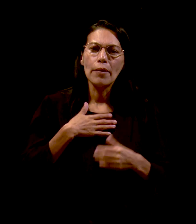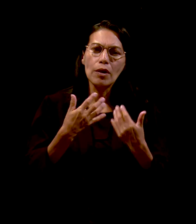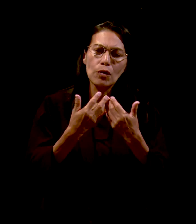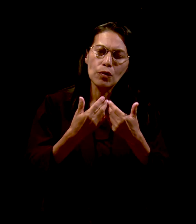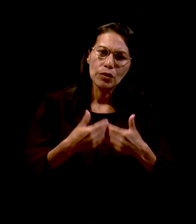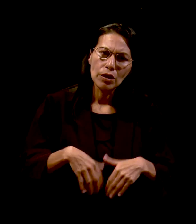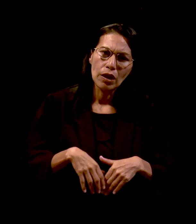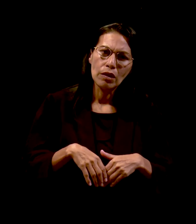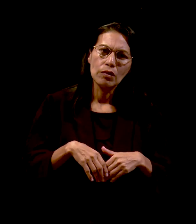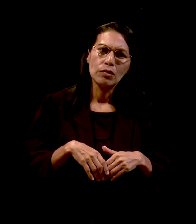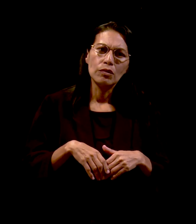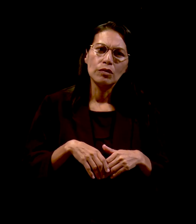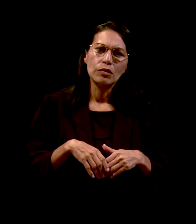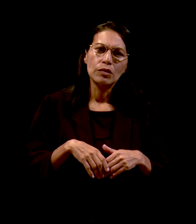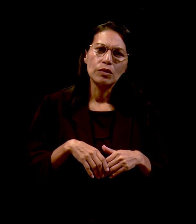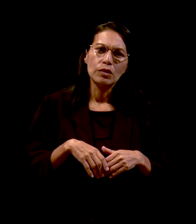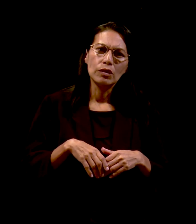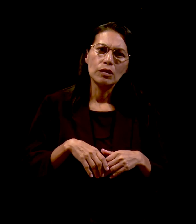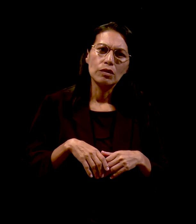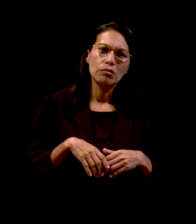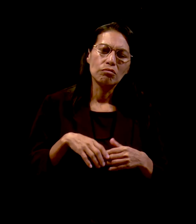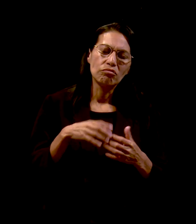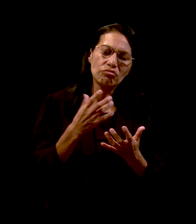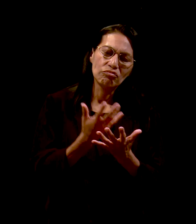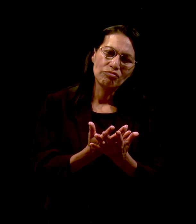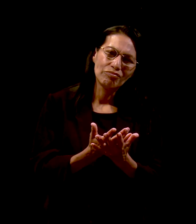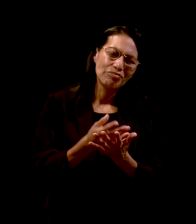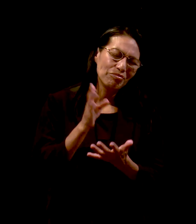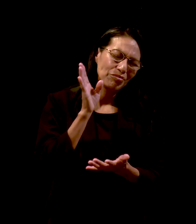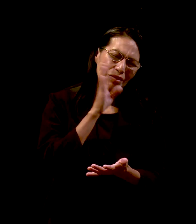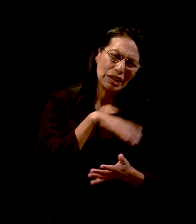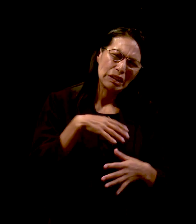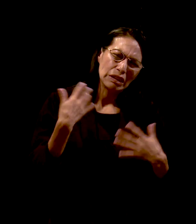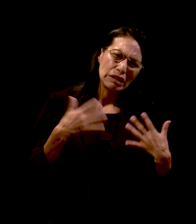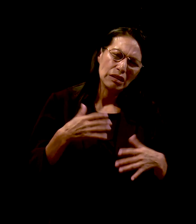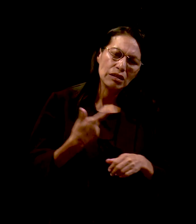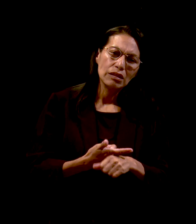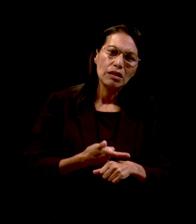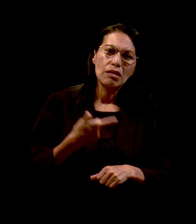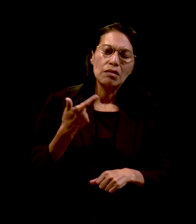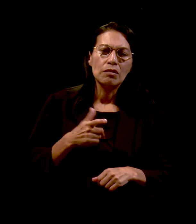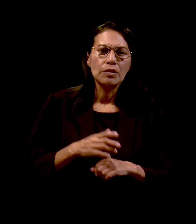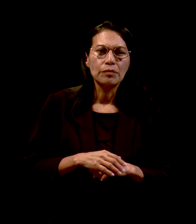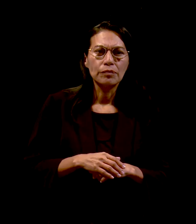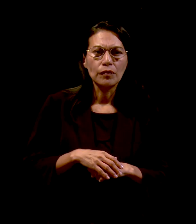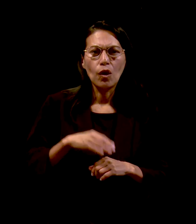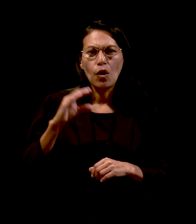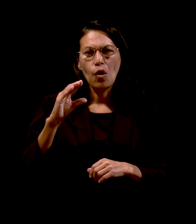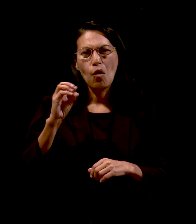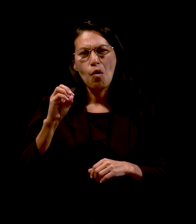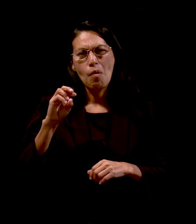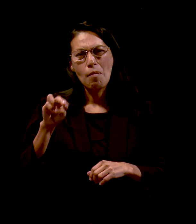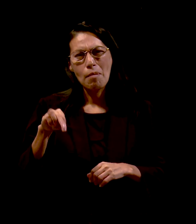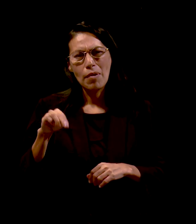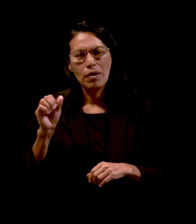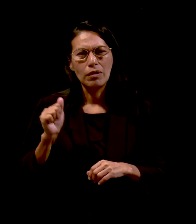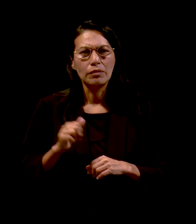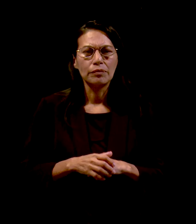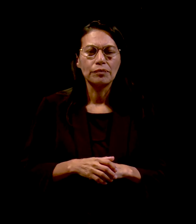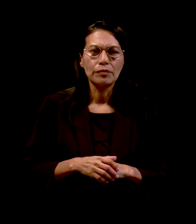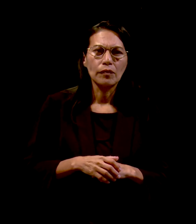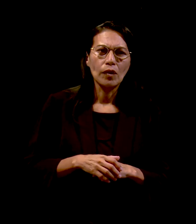zacarías arana y está que está en coma por favor por nicole guevara ortiz y